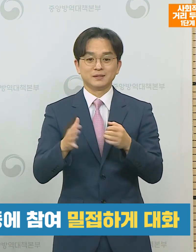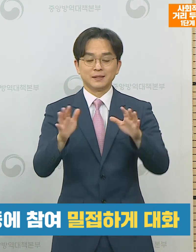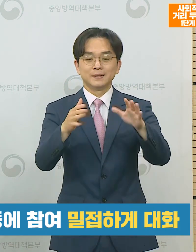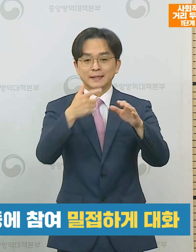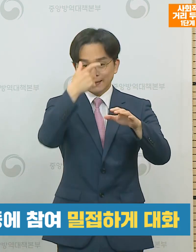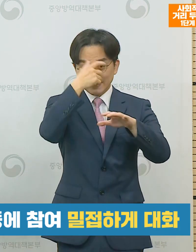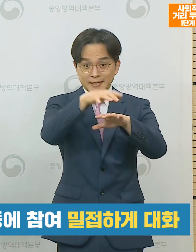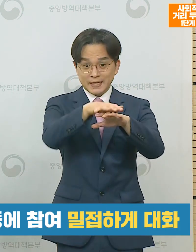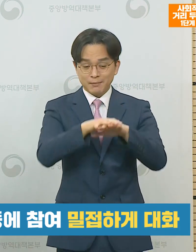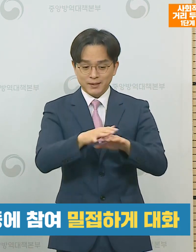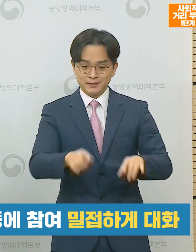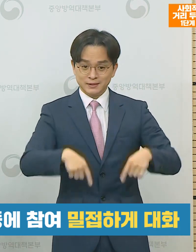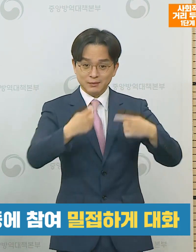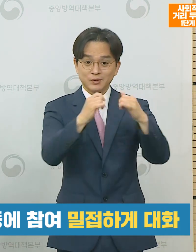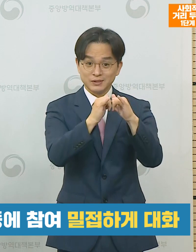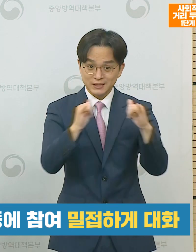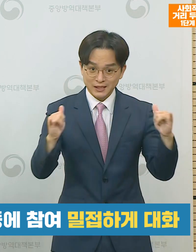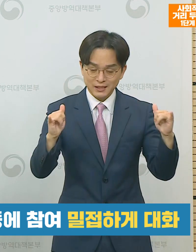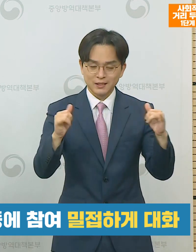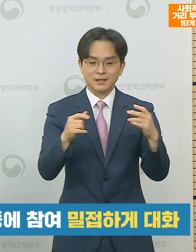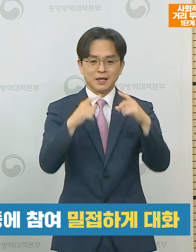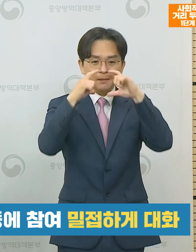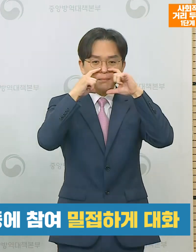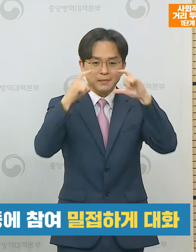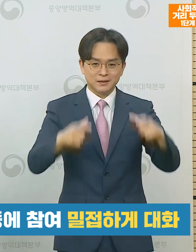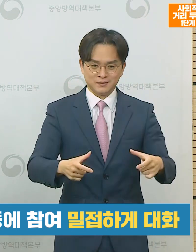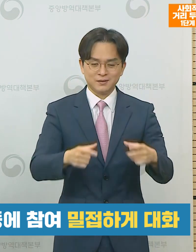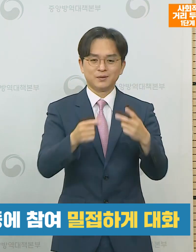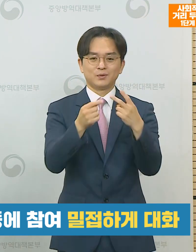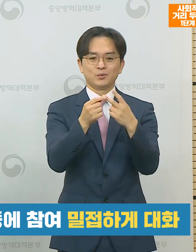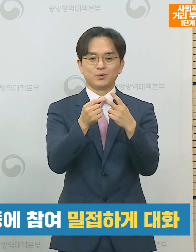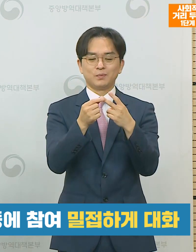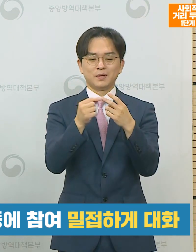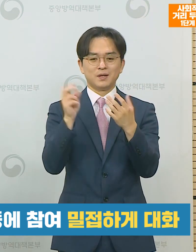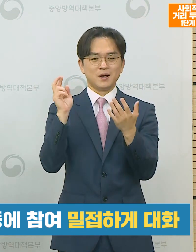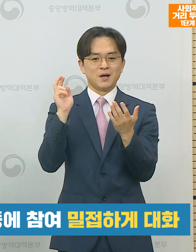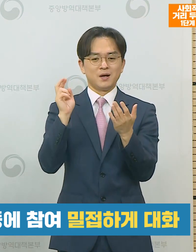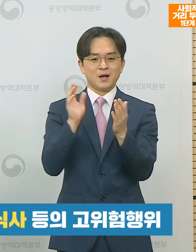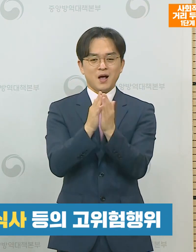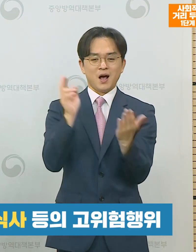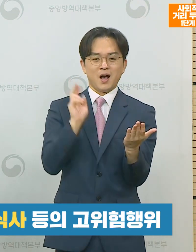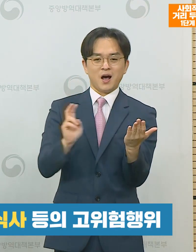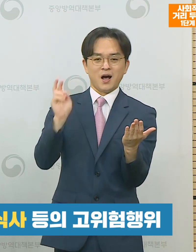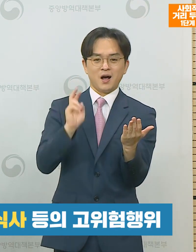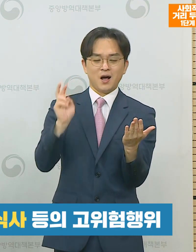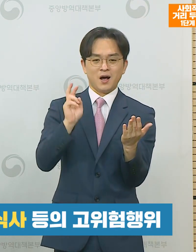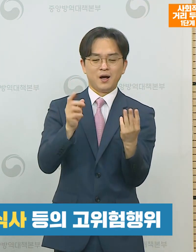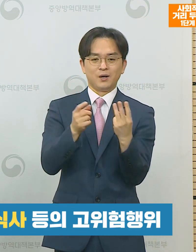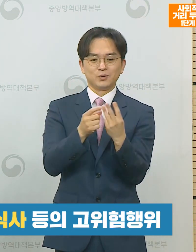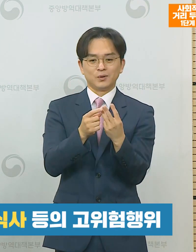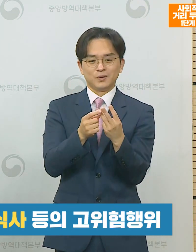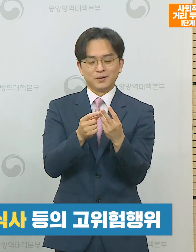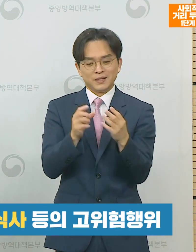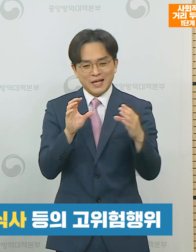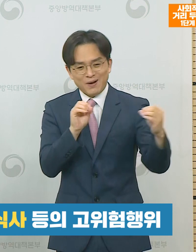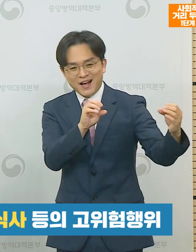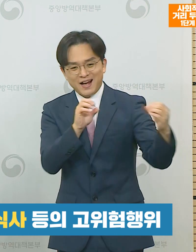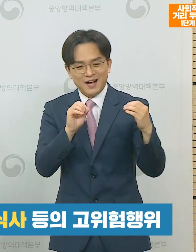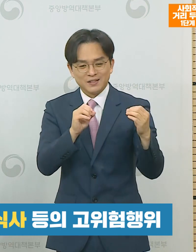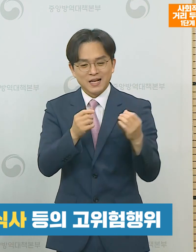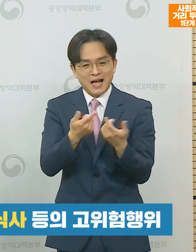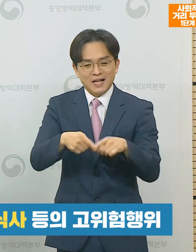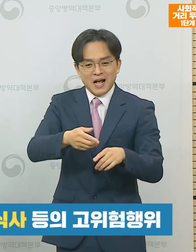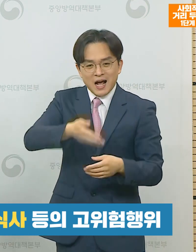및 성가대 그리고 소모임 등에 참여하여 밀접하게 대화를 나누고 또 종교시설 내에서 함께 식사를 하는